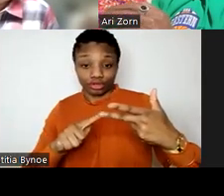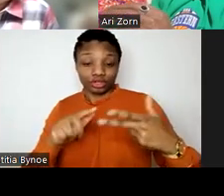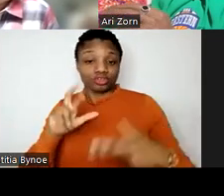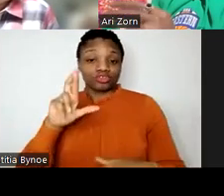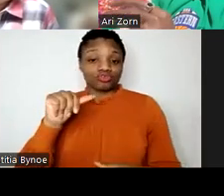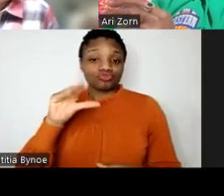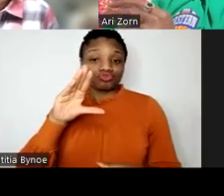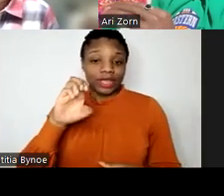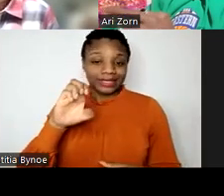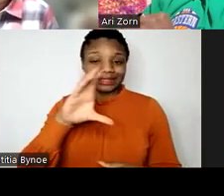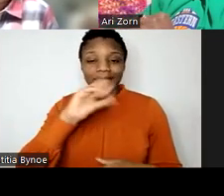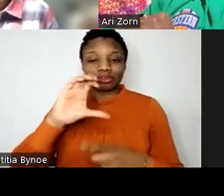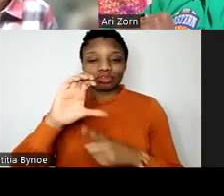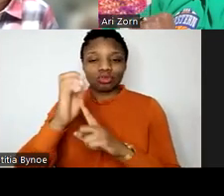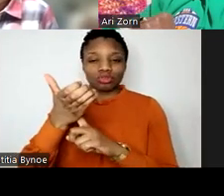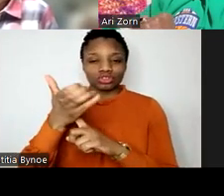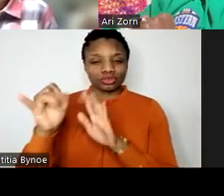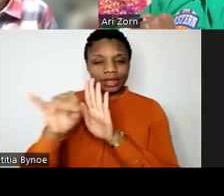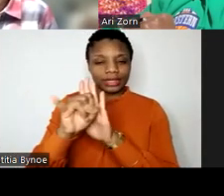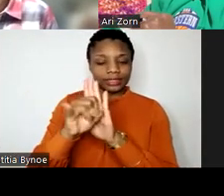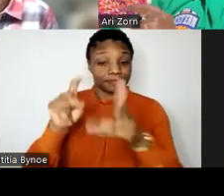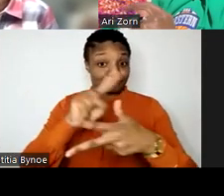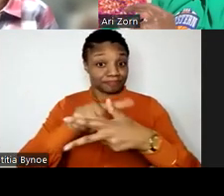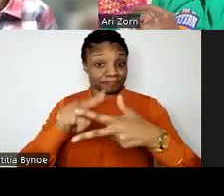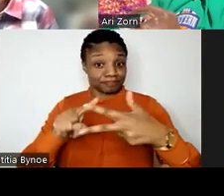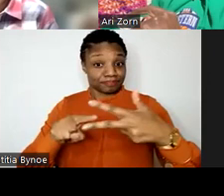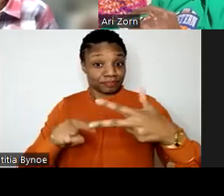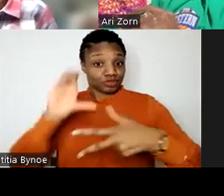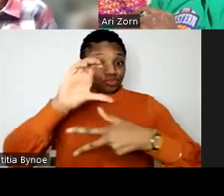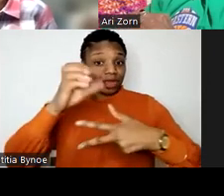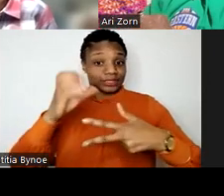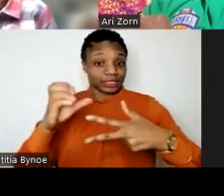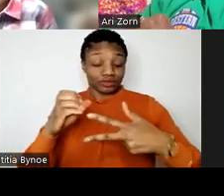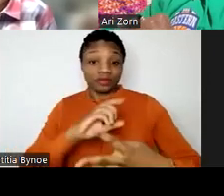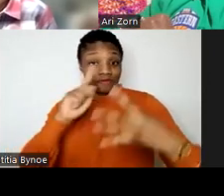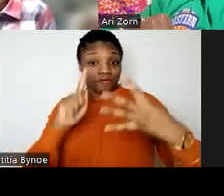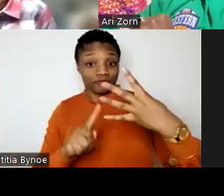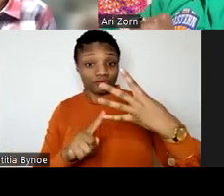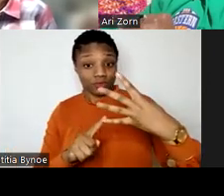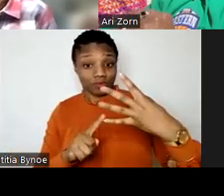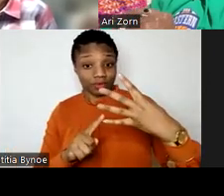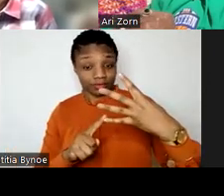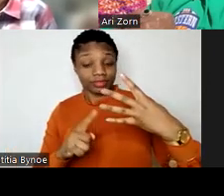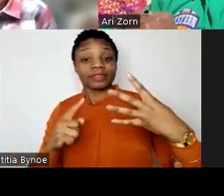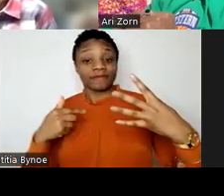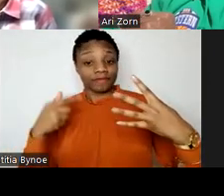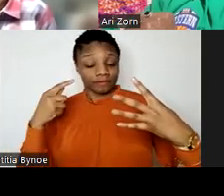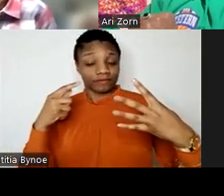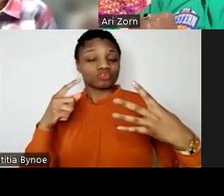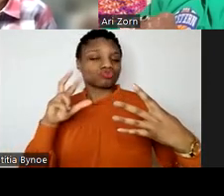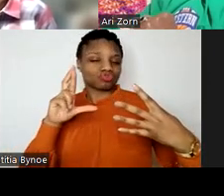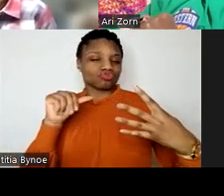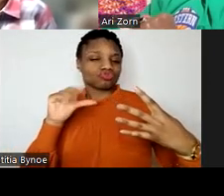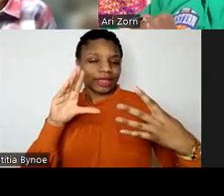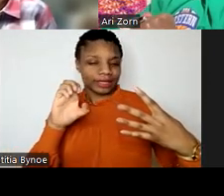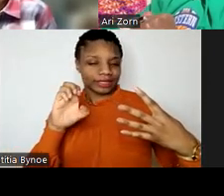lenguaje en la tercera es la identidad racial y cultural Esos son los tres principales y hay una